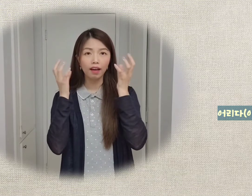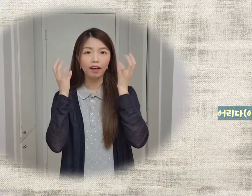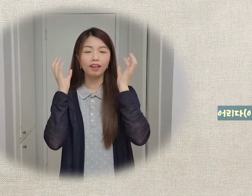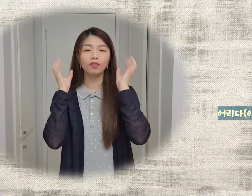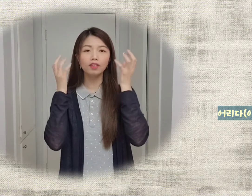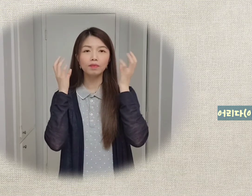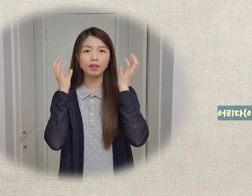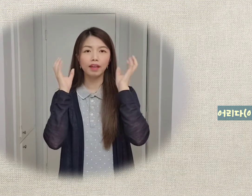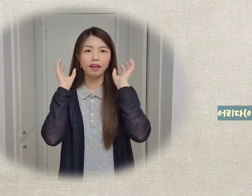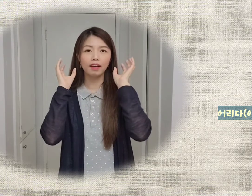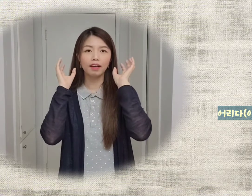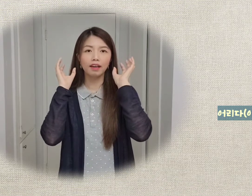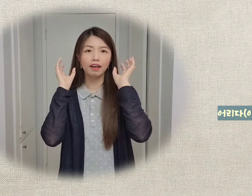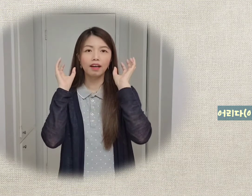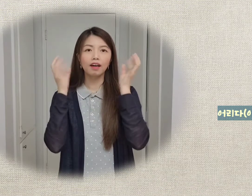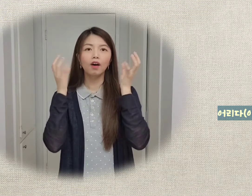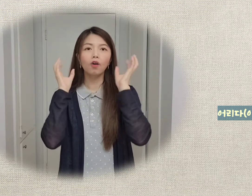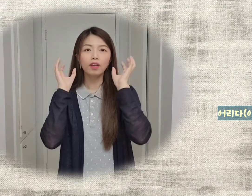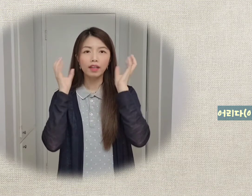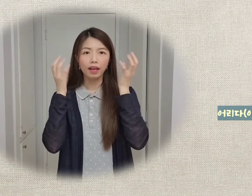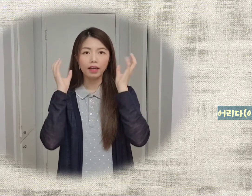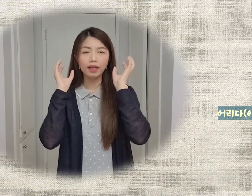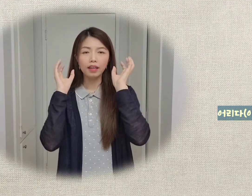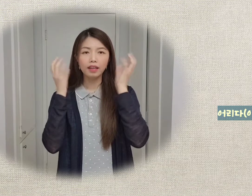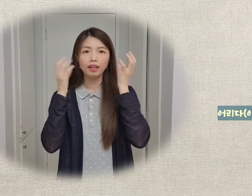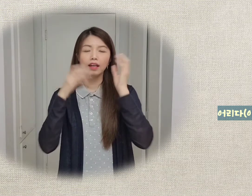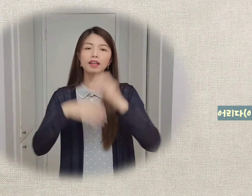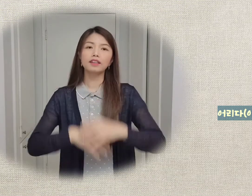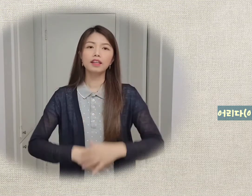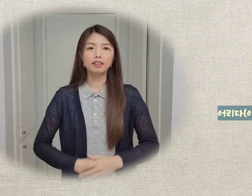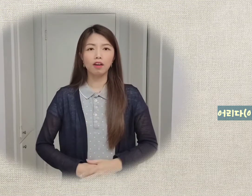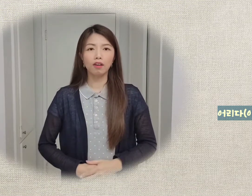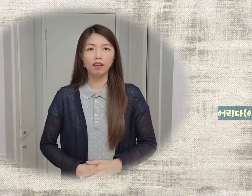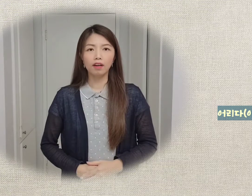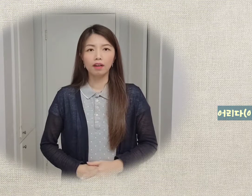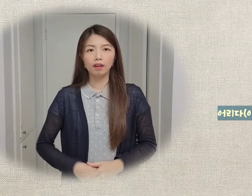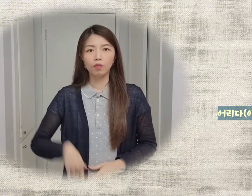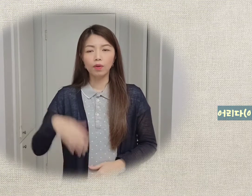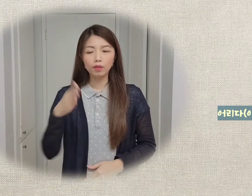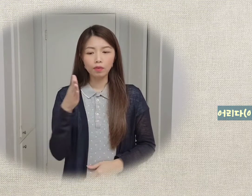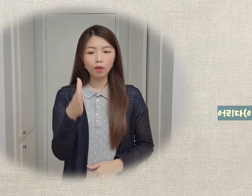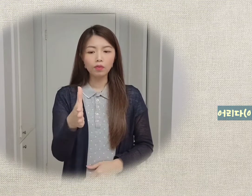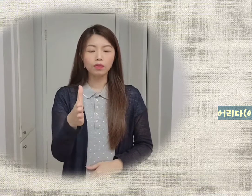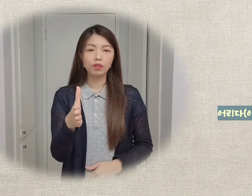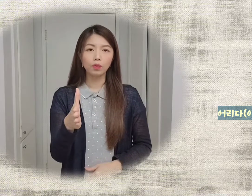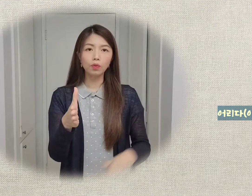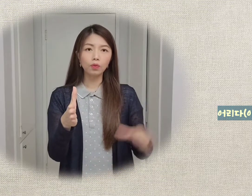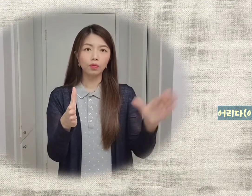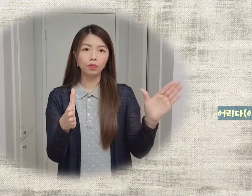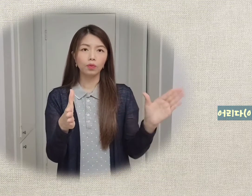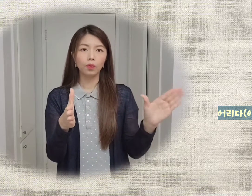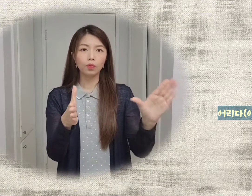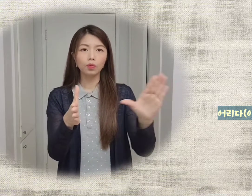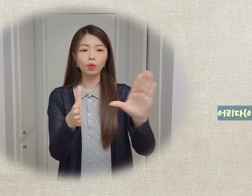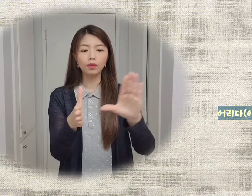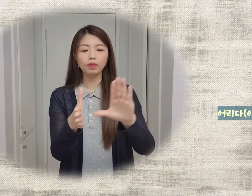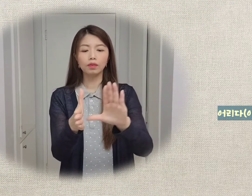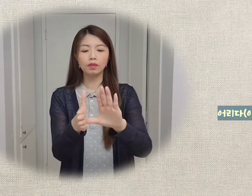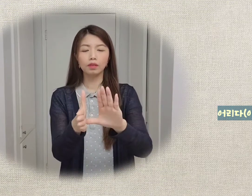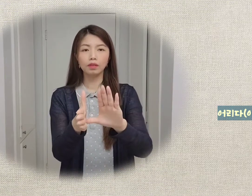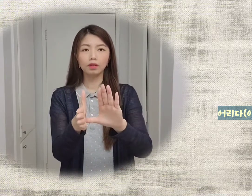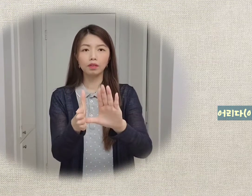어리다 이런 뜻입니다. 어린아이 시절 왼손 세워주시고